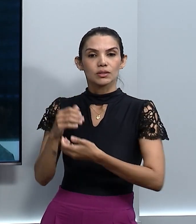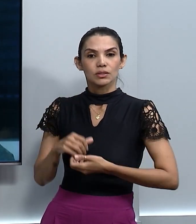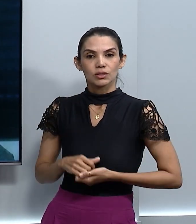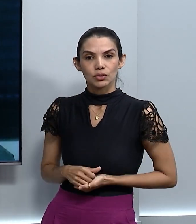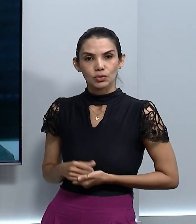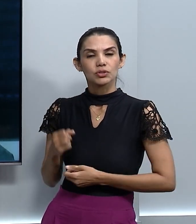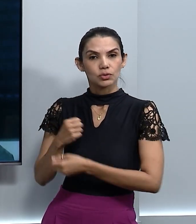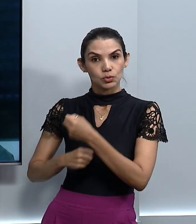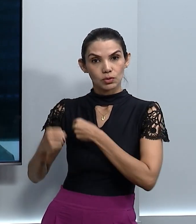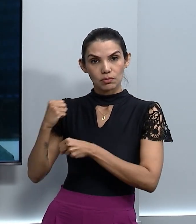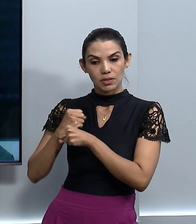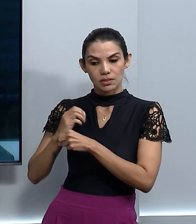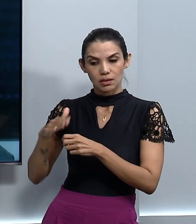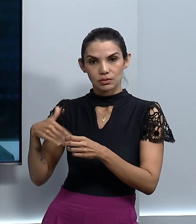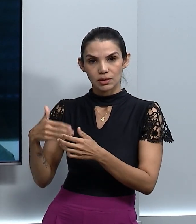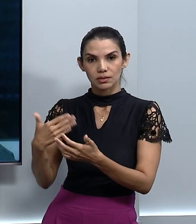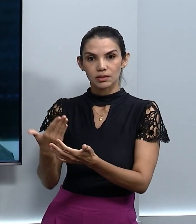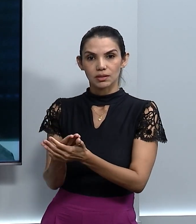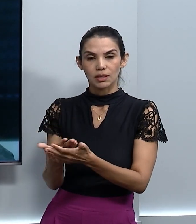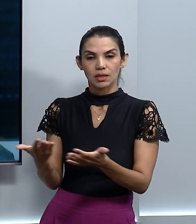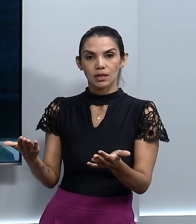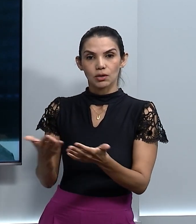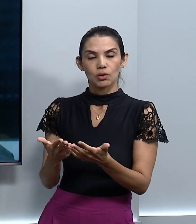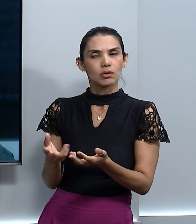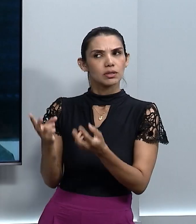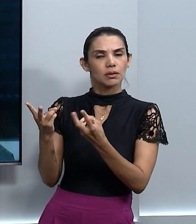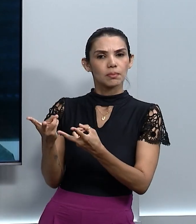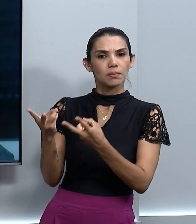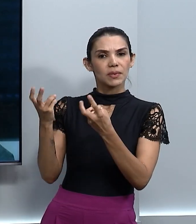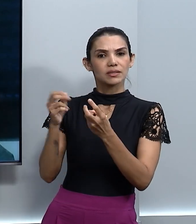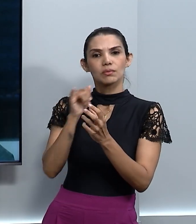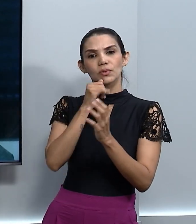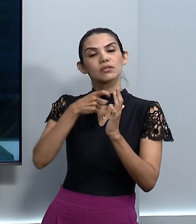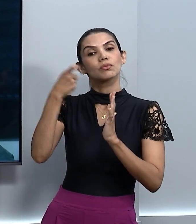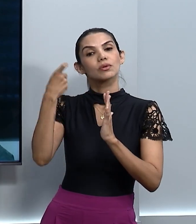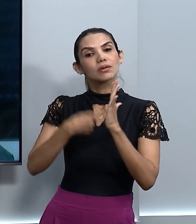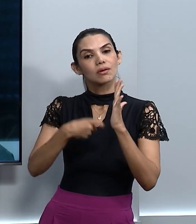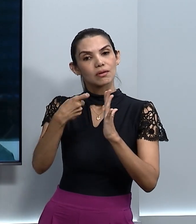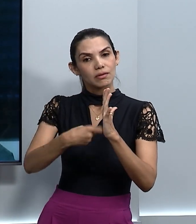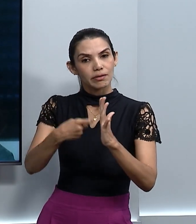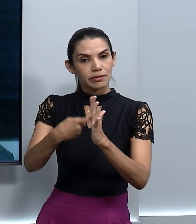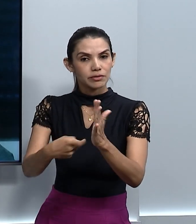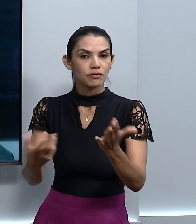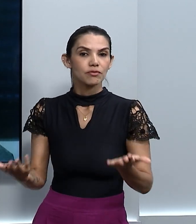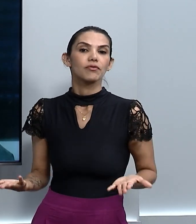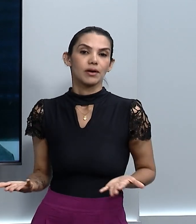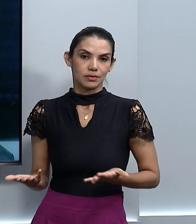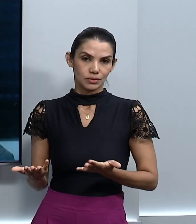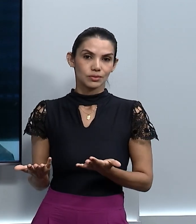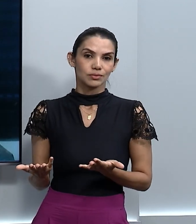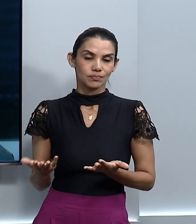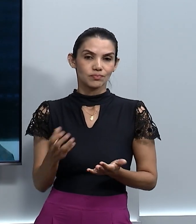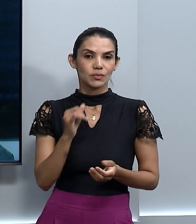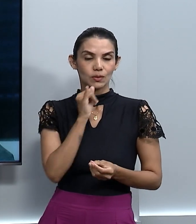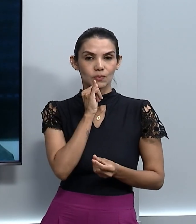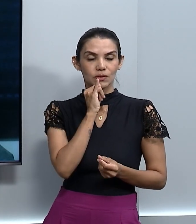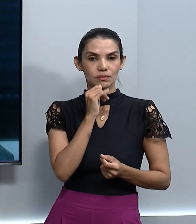desde o ano passado, né, a questão do tarifaço, e isso tem gerado,